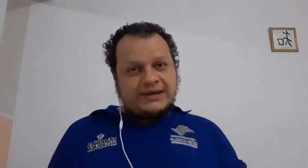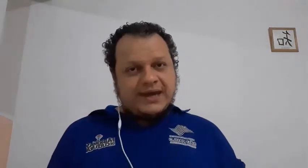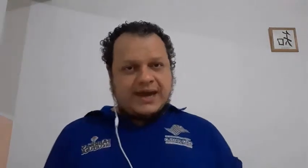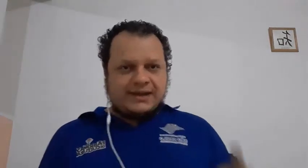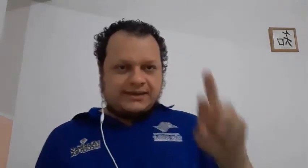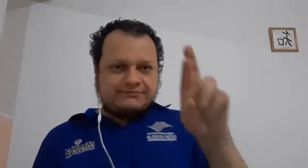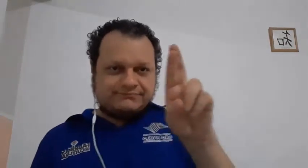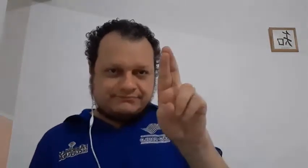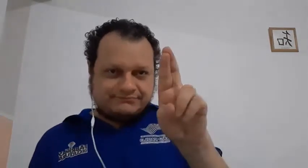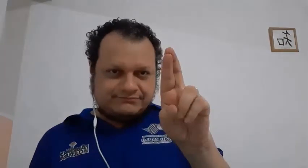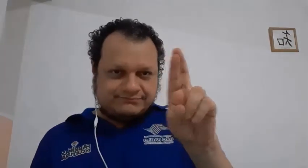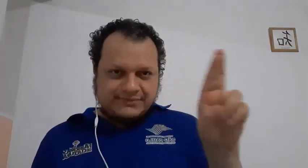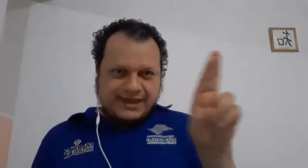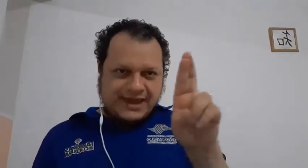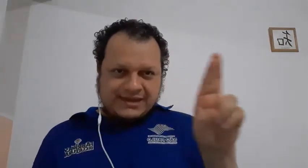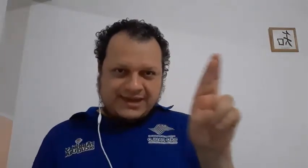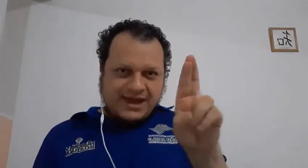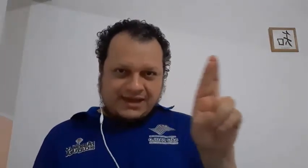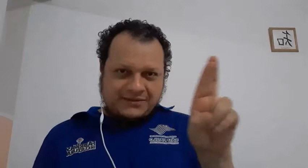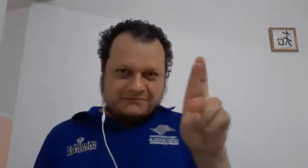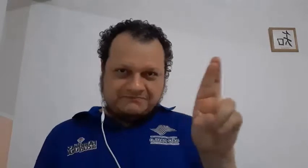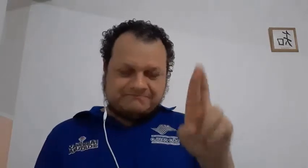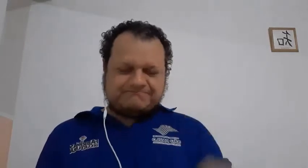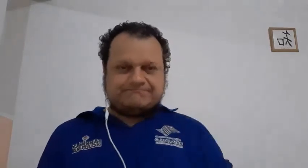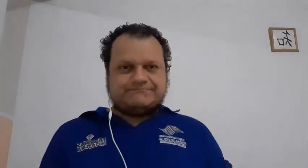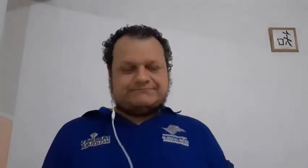RR. RR.